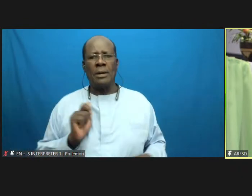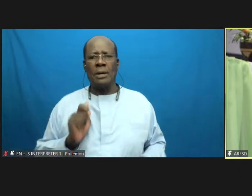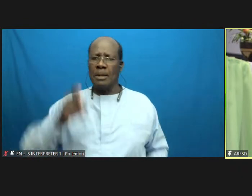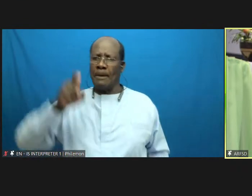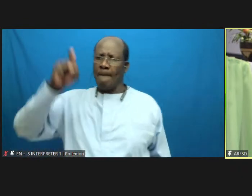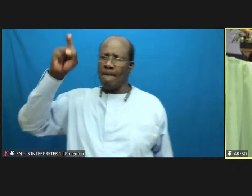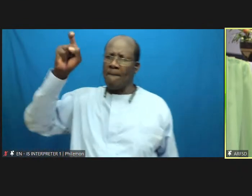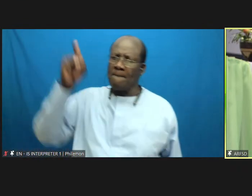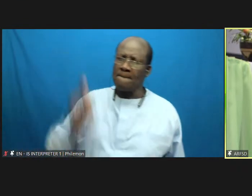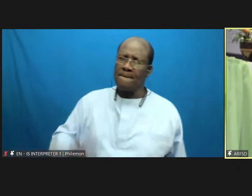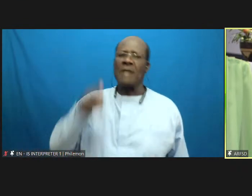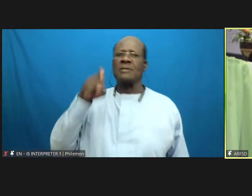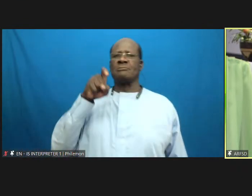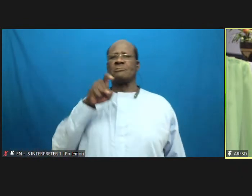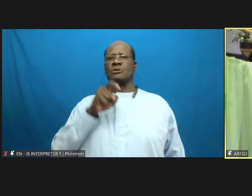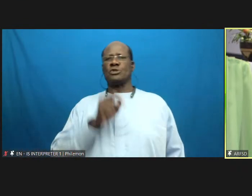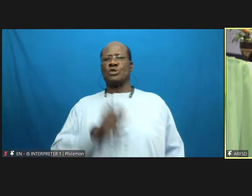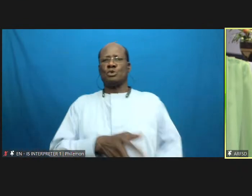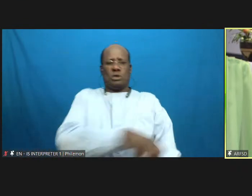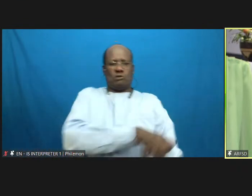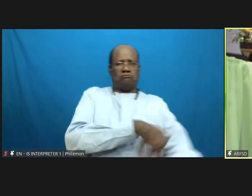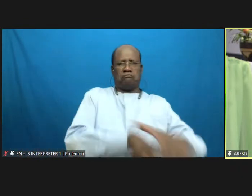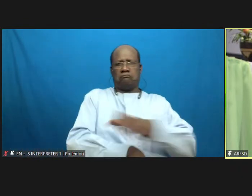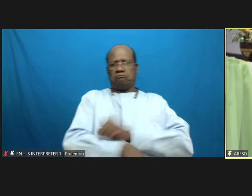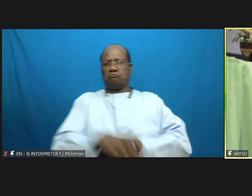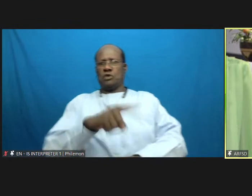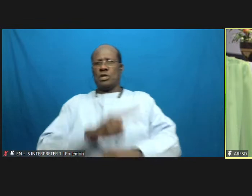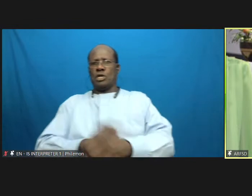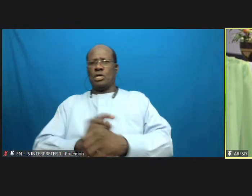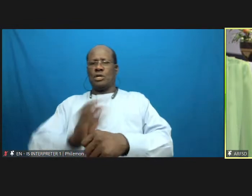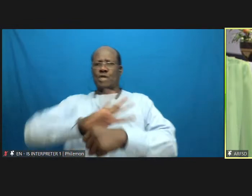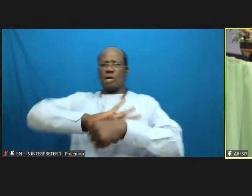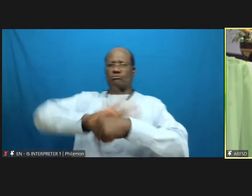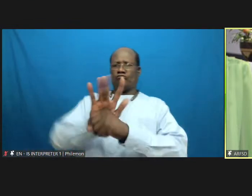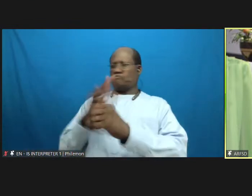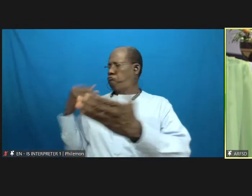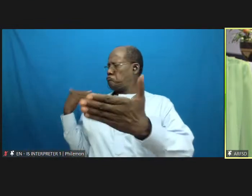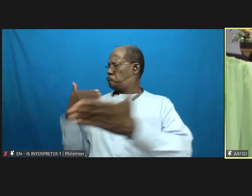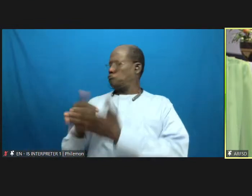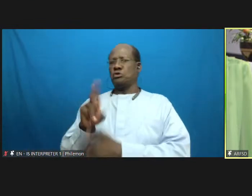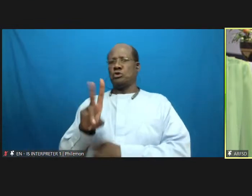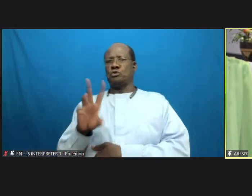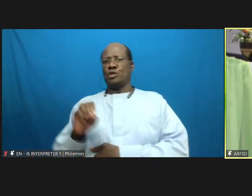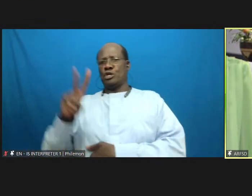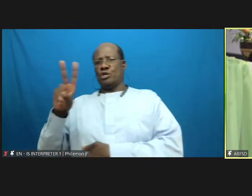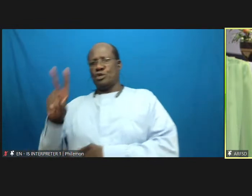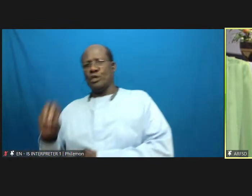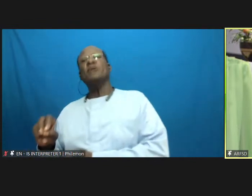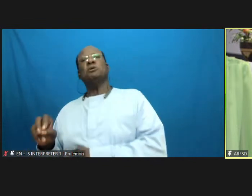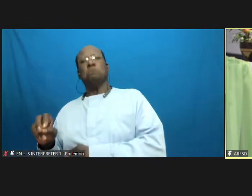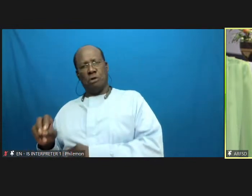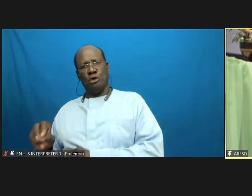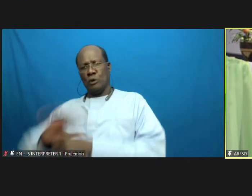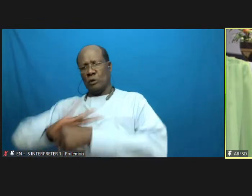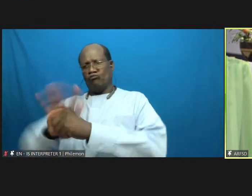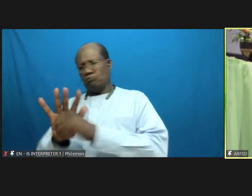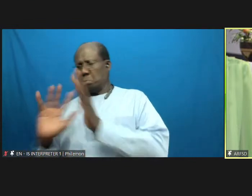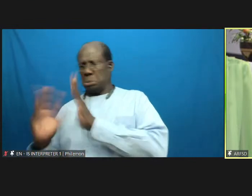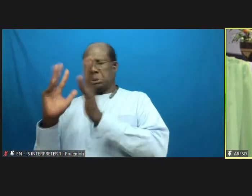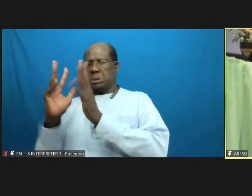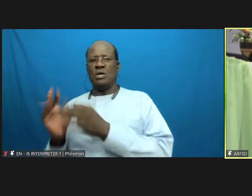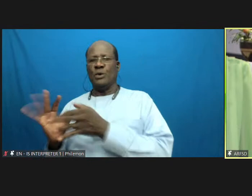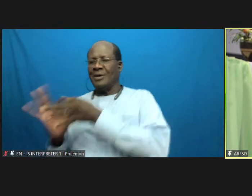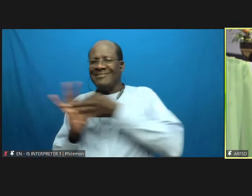pandémie, promouvoir des alliances innovantes et fonctionnelles autour des 5 moyens majeurs que sont le